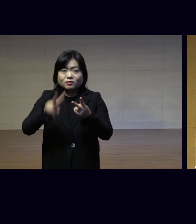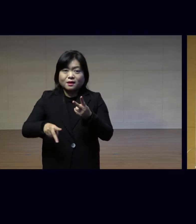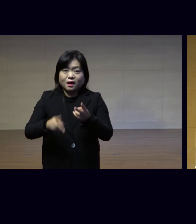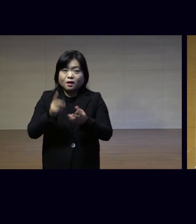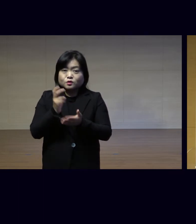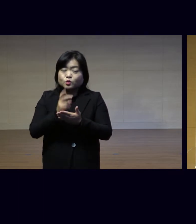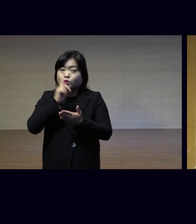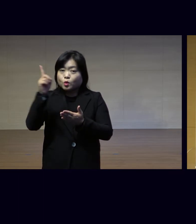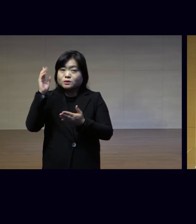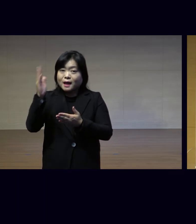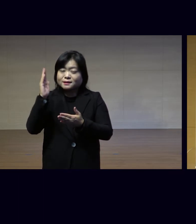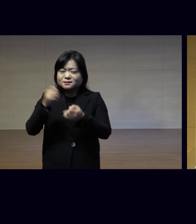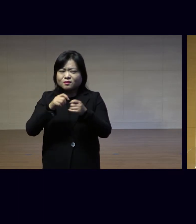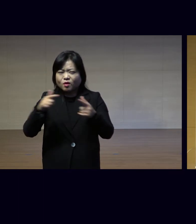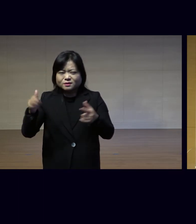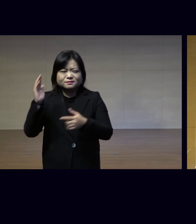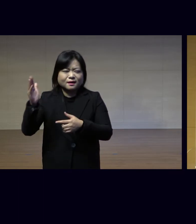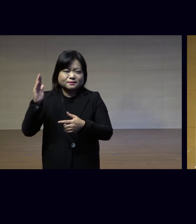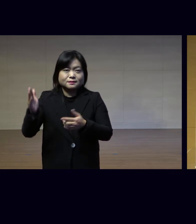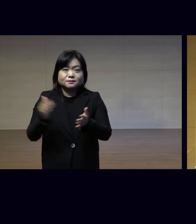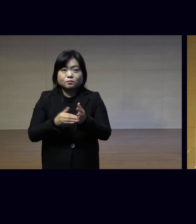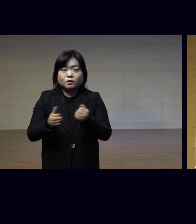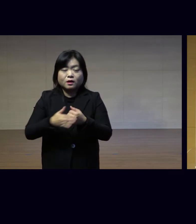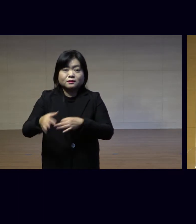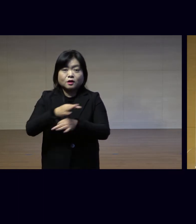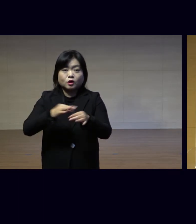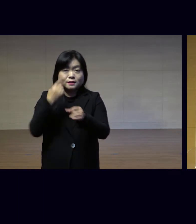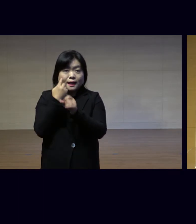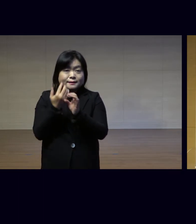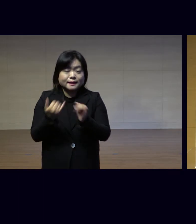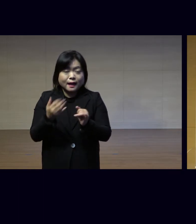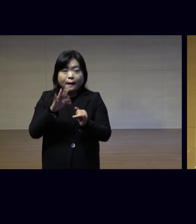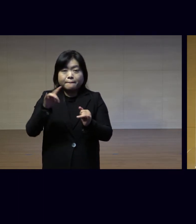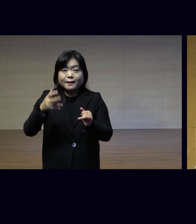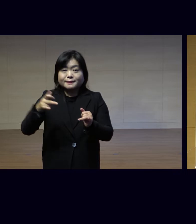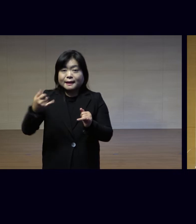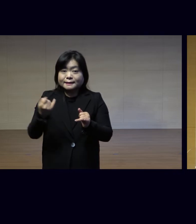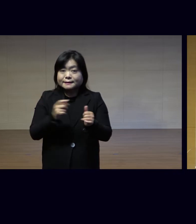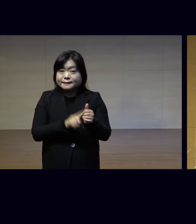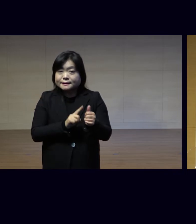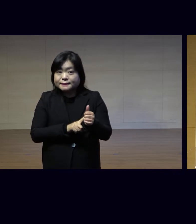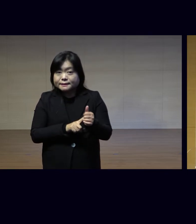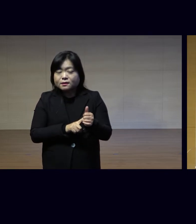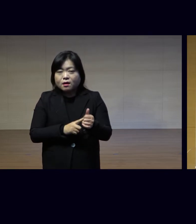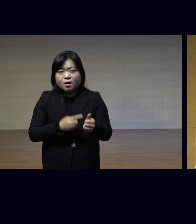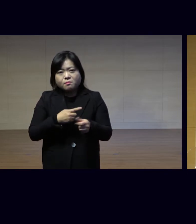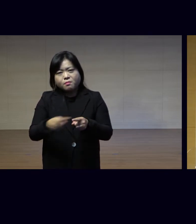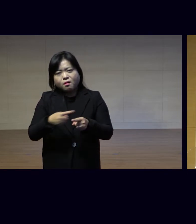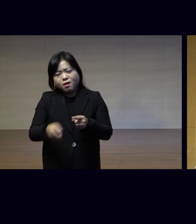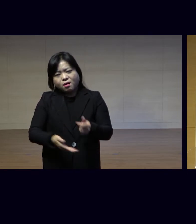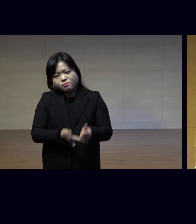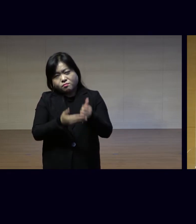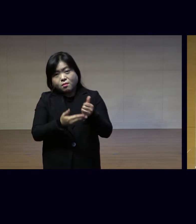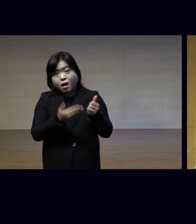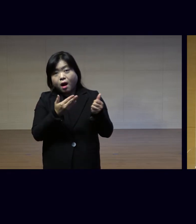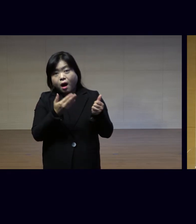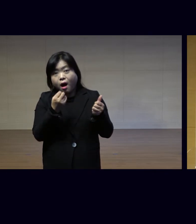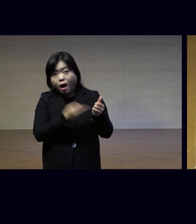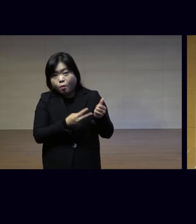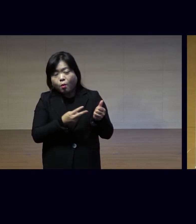그런 실질적, 그래서 경제학자들이 이 발자크를 굉장히 높이 평가할 뿐만 아니라